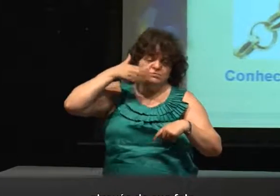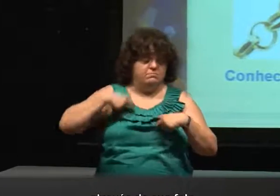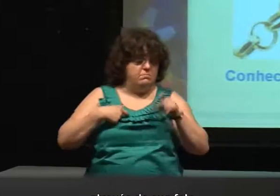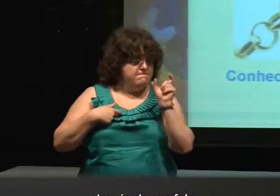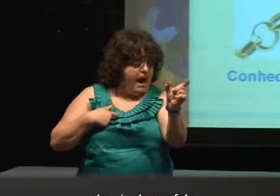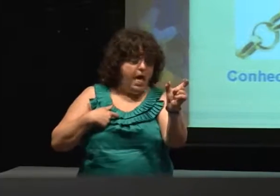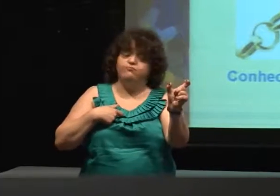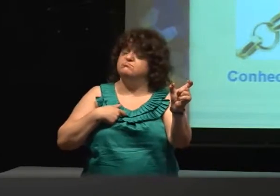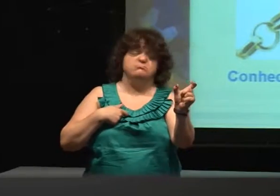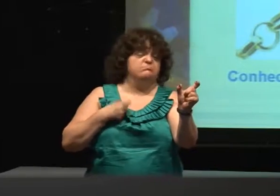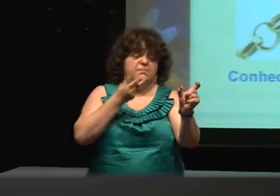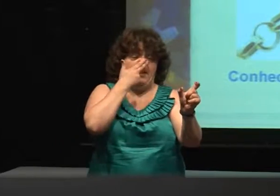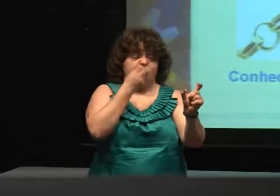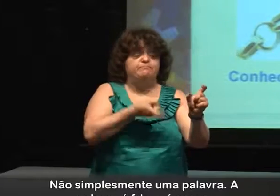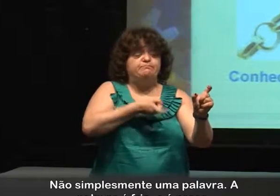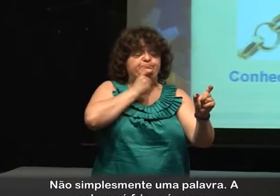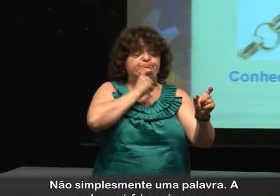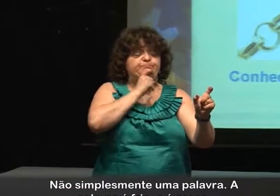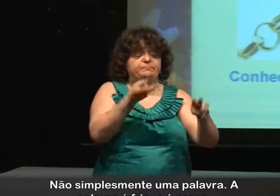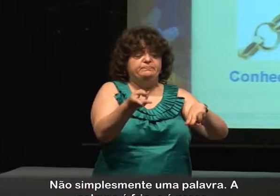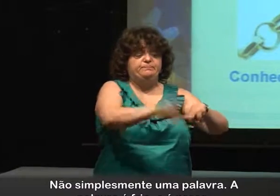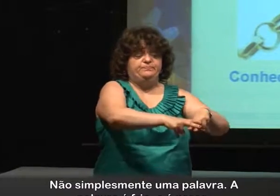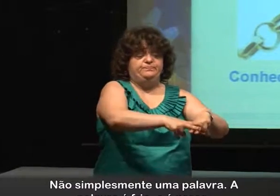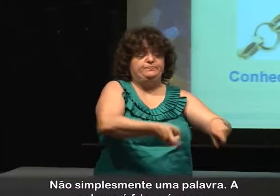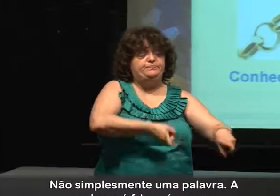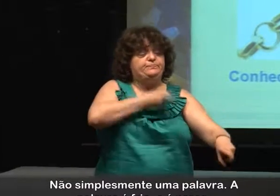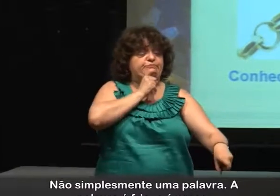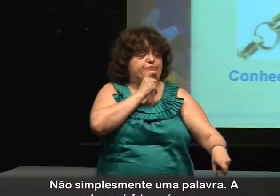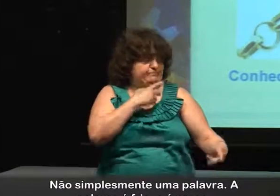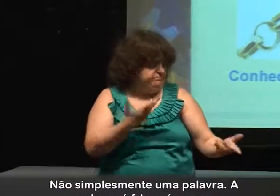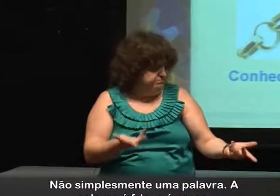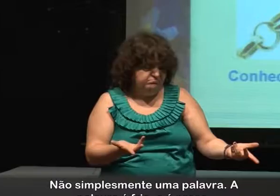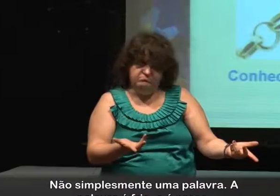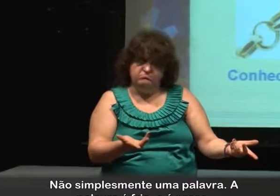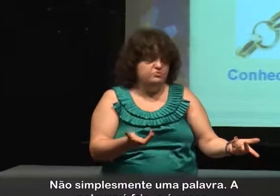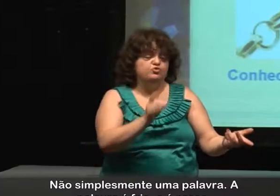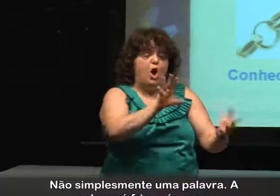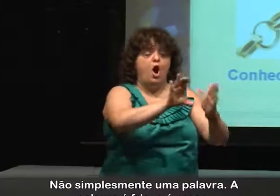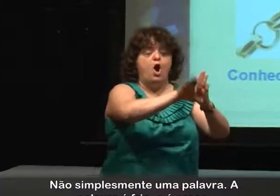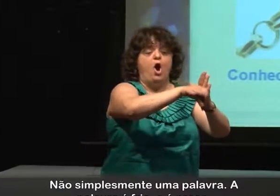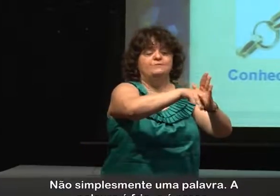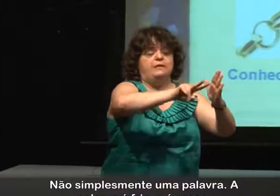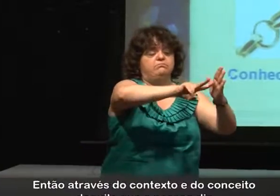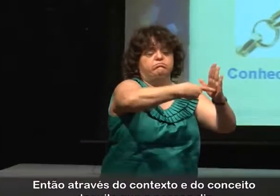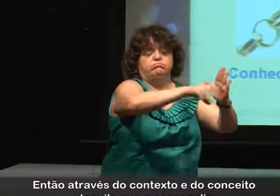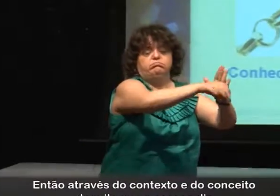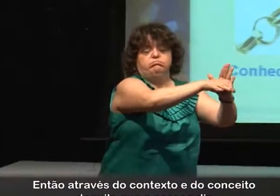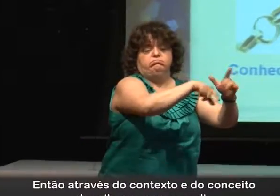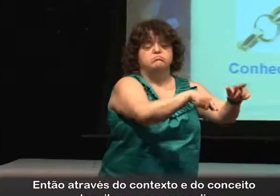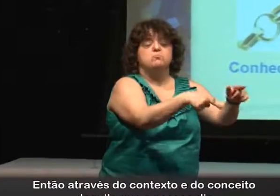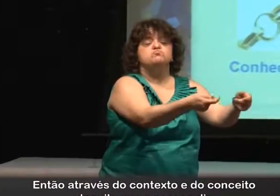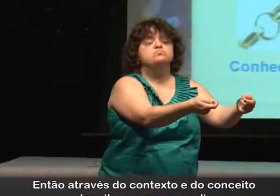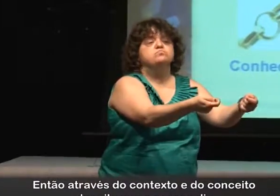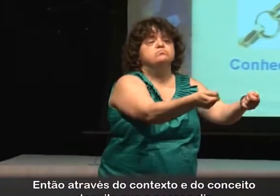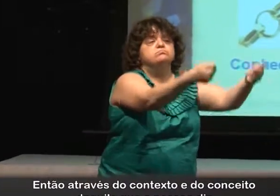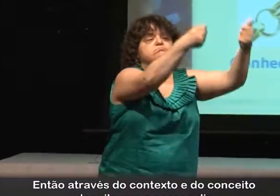fala. Não simplesmente uma palavra. A palavra é fria e é presa. Então, através do contexto